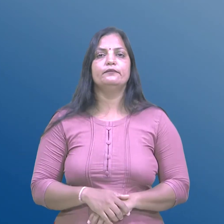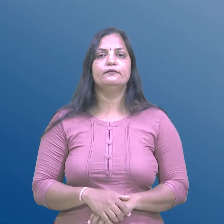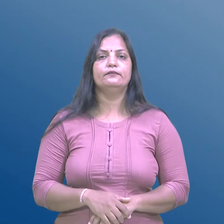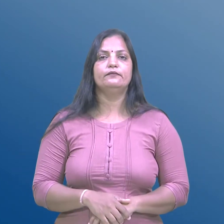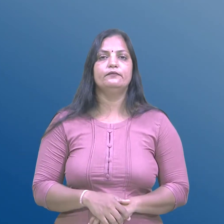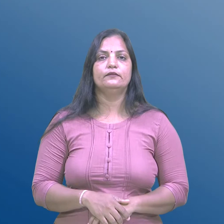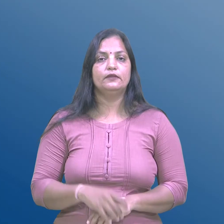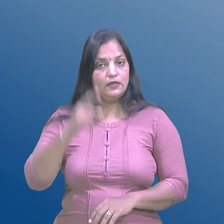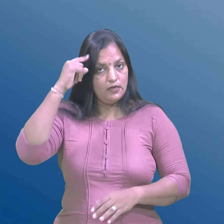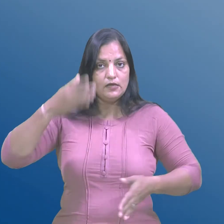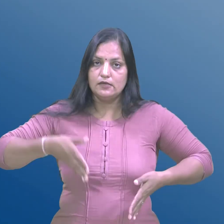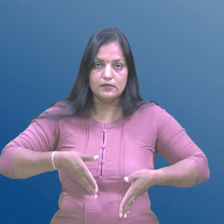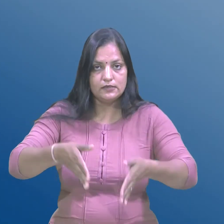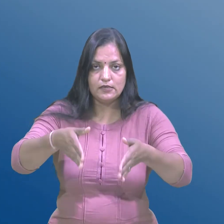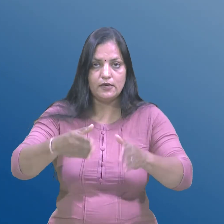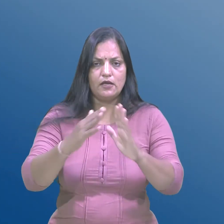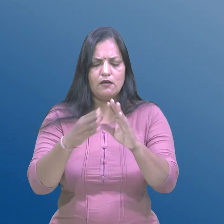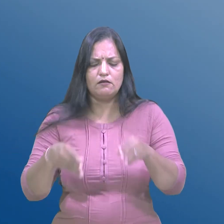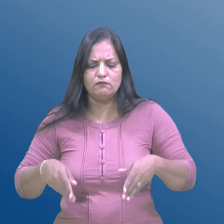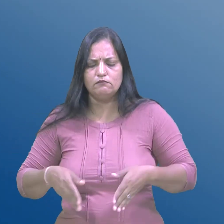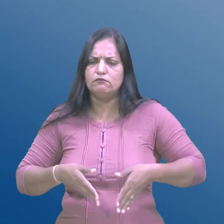સડક અને શેરી સુવિધા વગેરેનો સમાવેશ થાય છે.